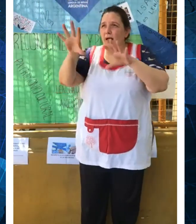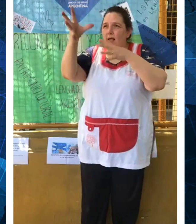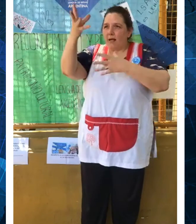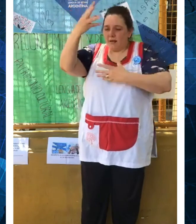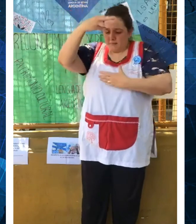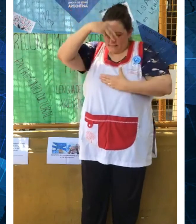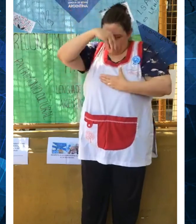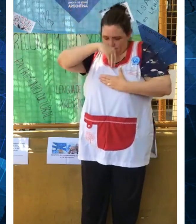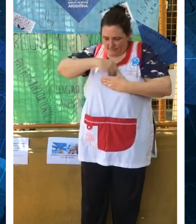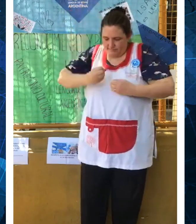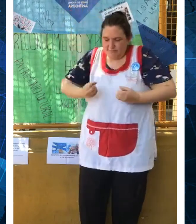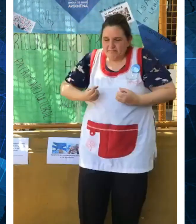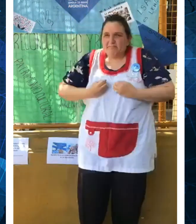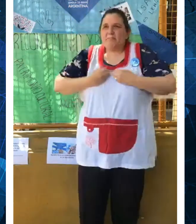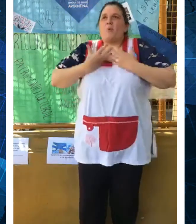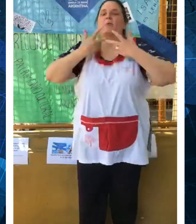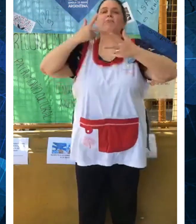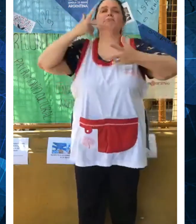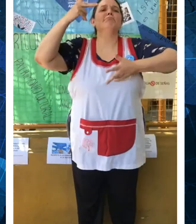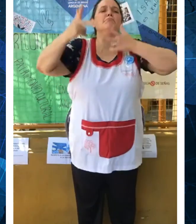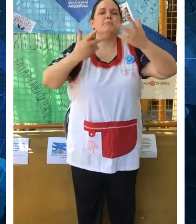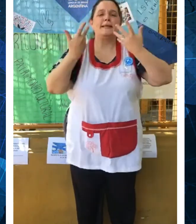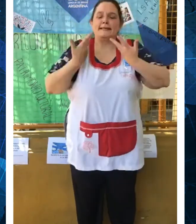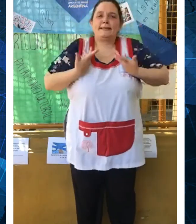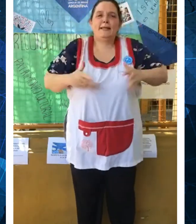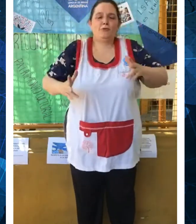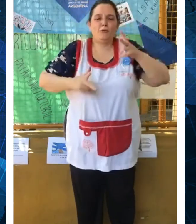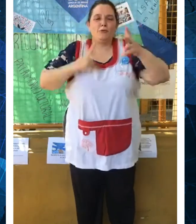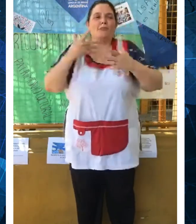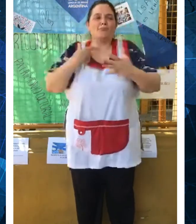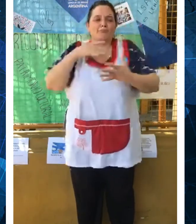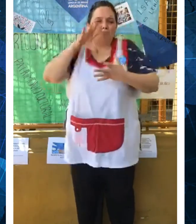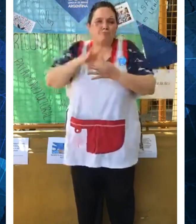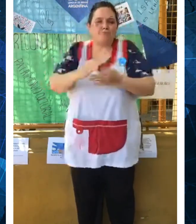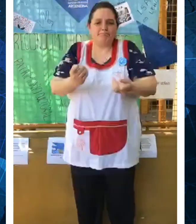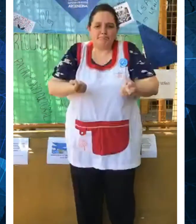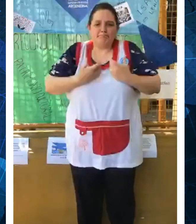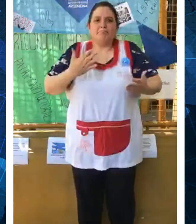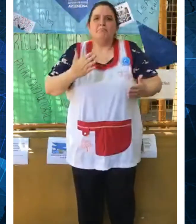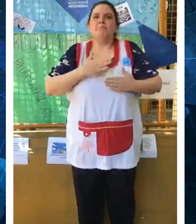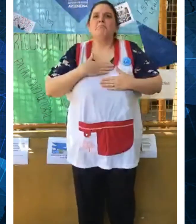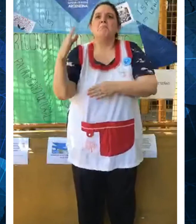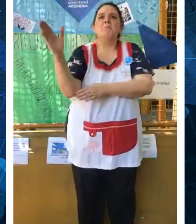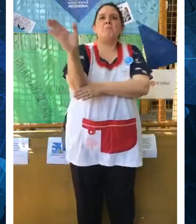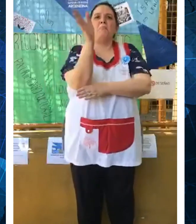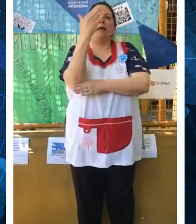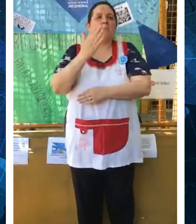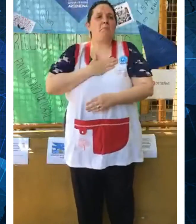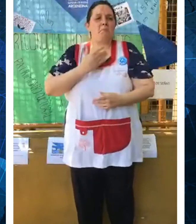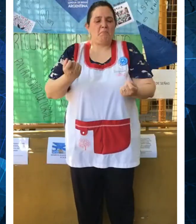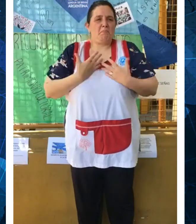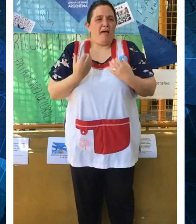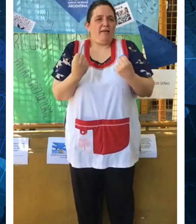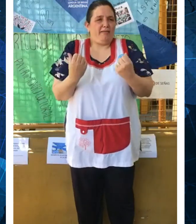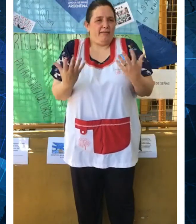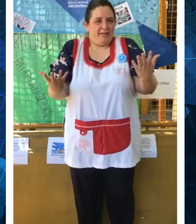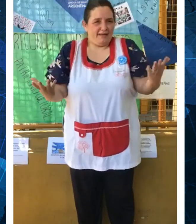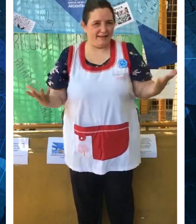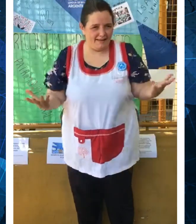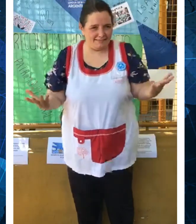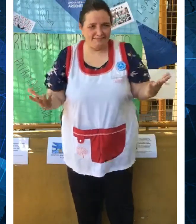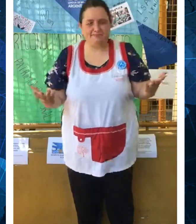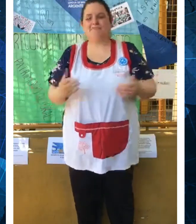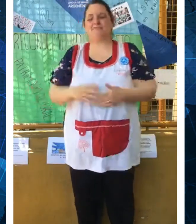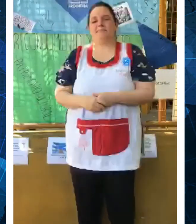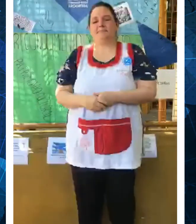para las personas sordas, para que pudieran emocionarse al cantar el himno nacional, porque